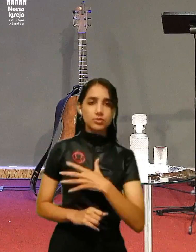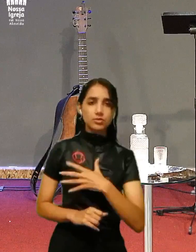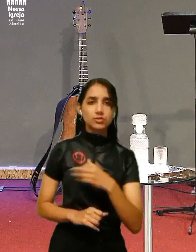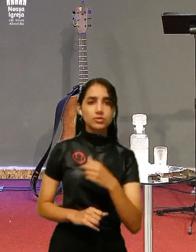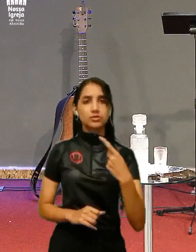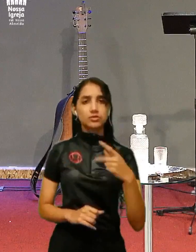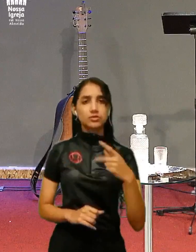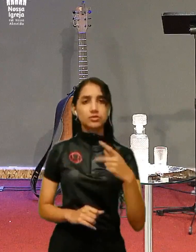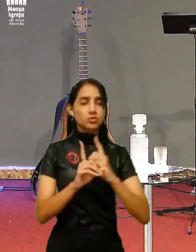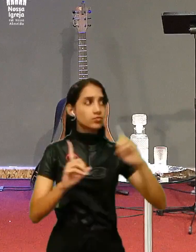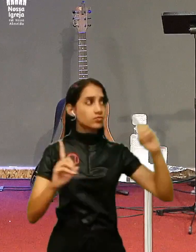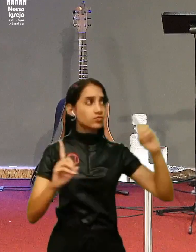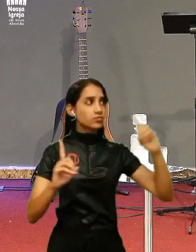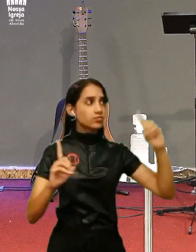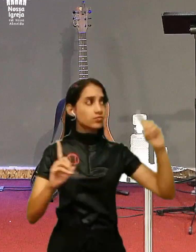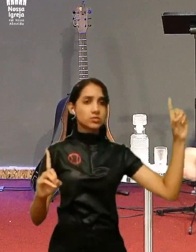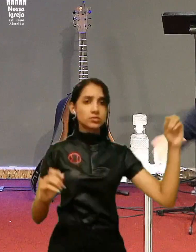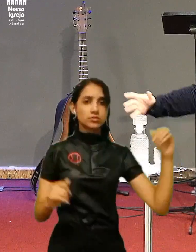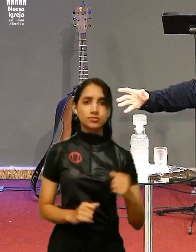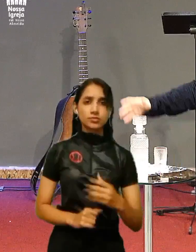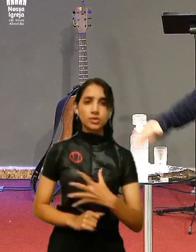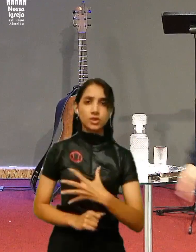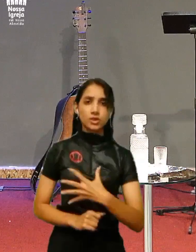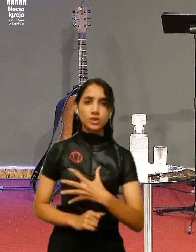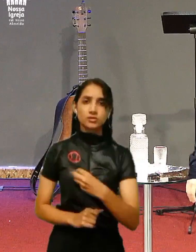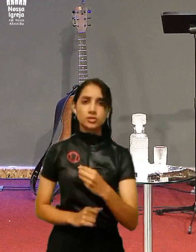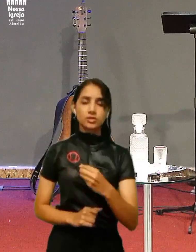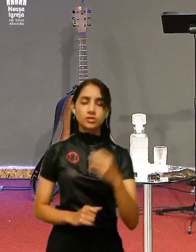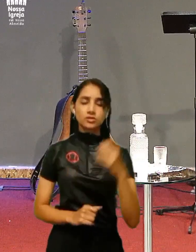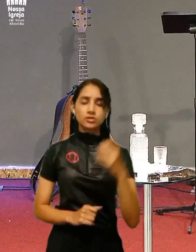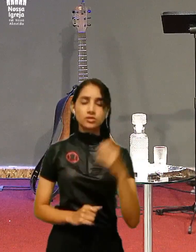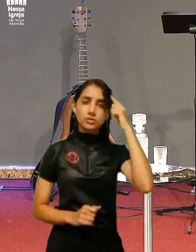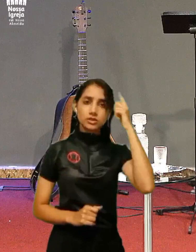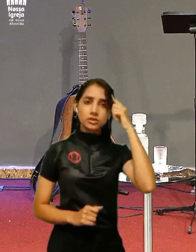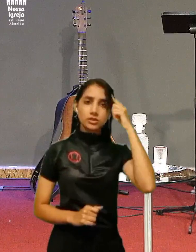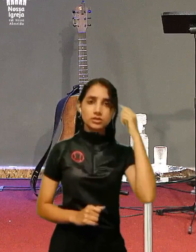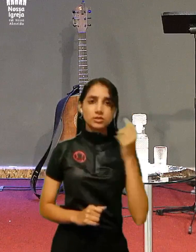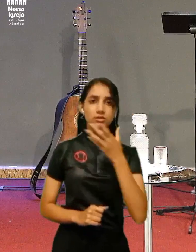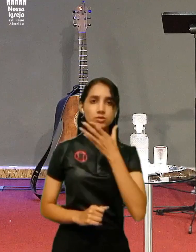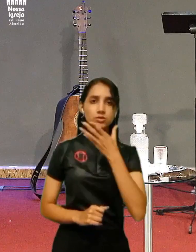Filhos, pensem nos seus pais longe da presença do Senhor.